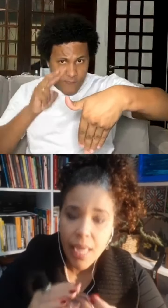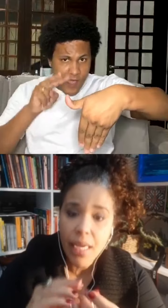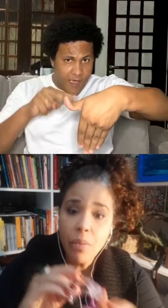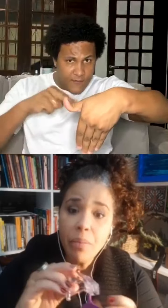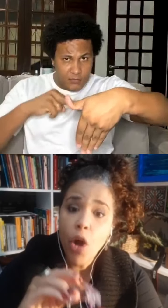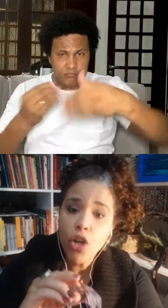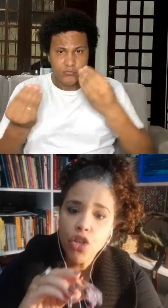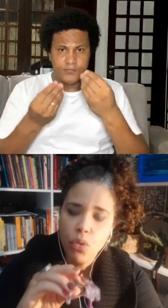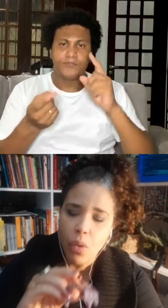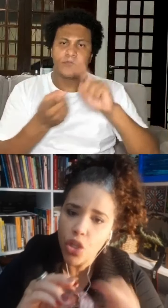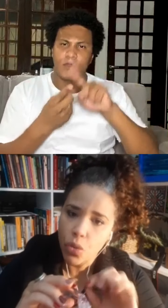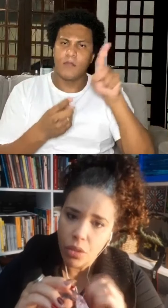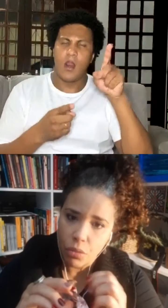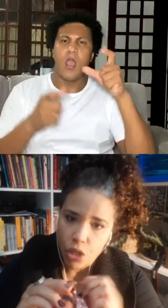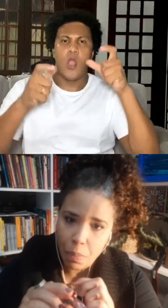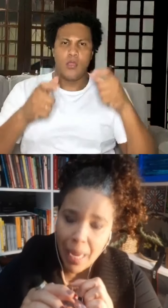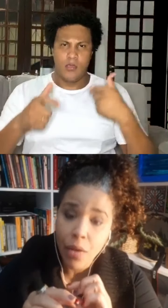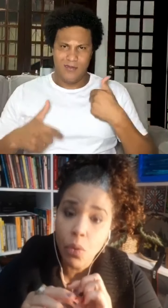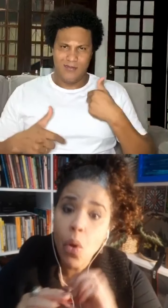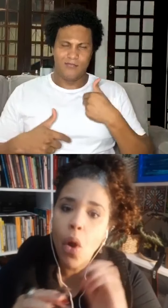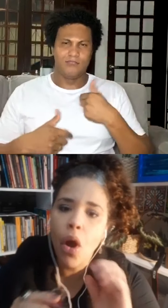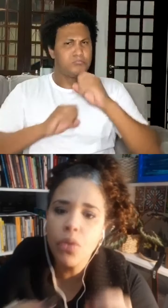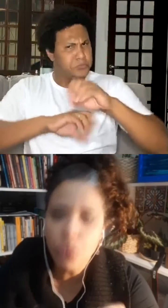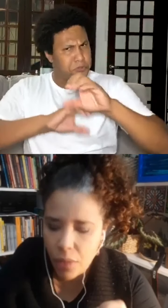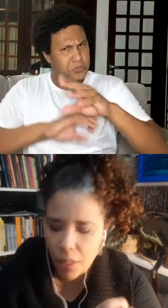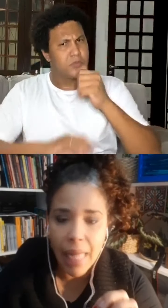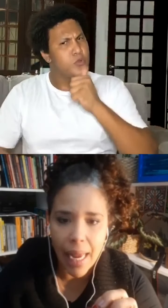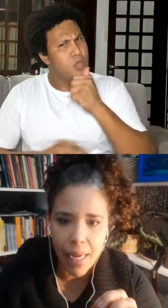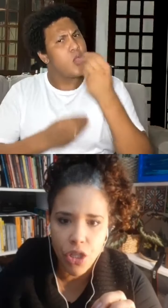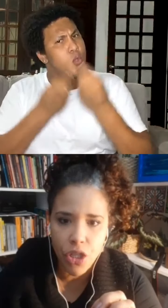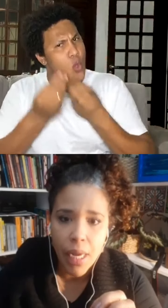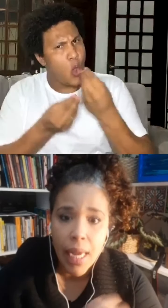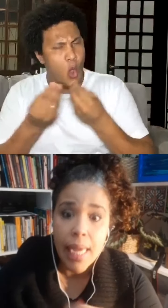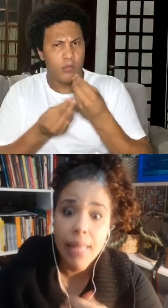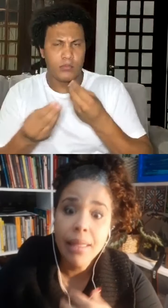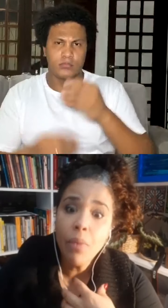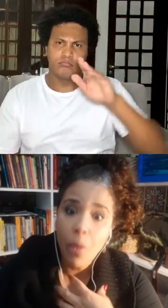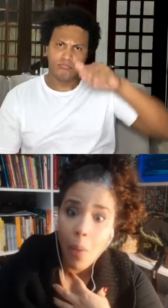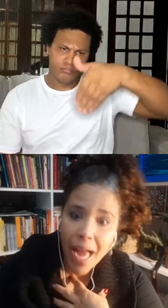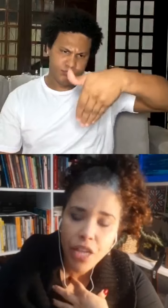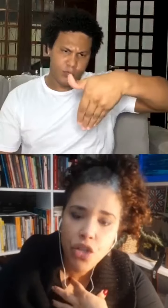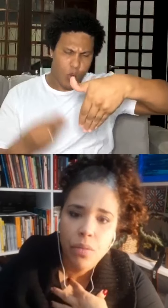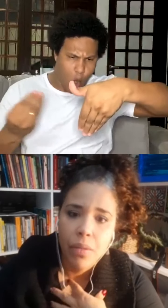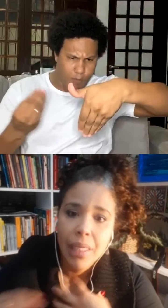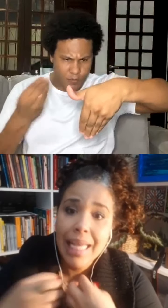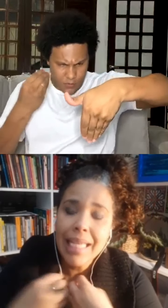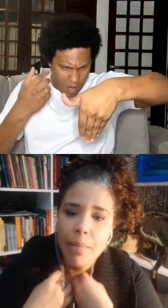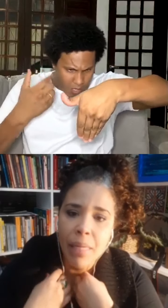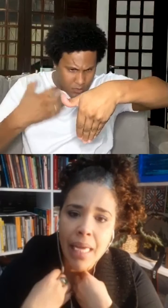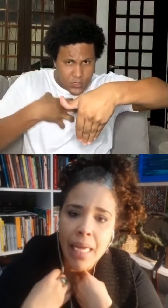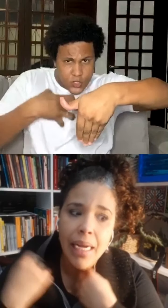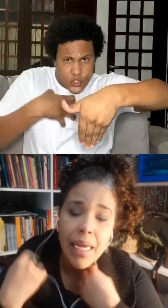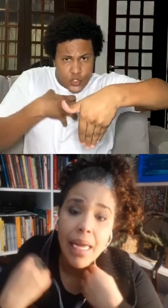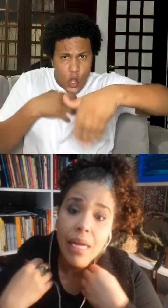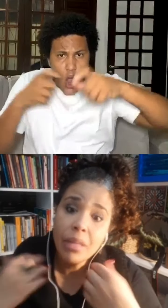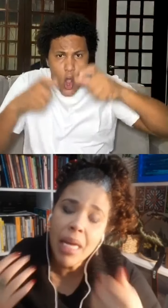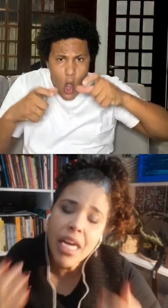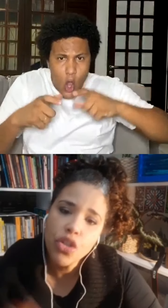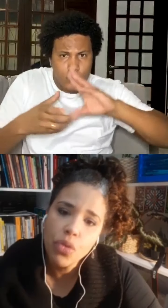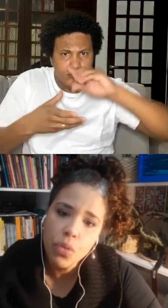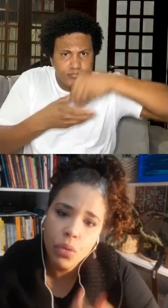eu mostro com a ajuda do espelho o colo do útero delas. Então, eu acho que dessa maneira, eu